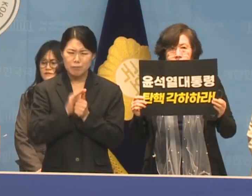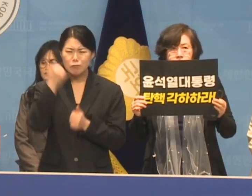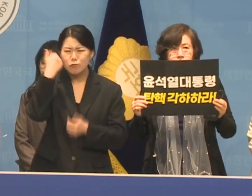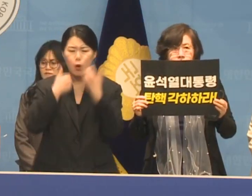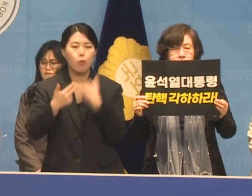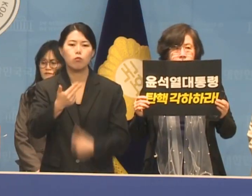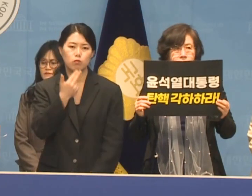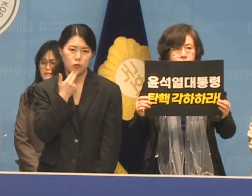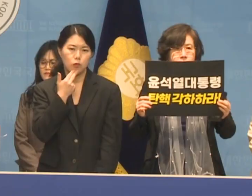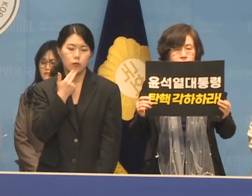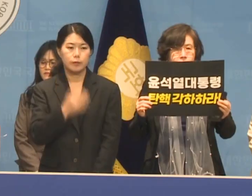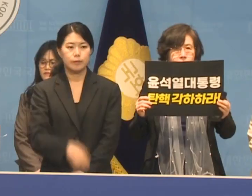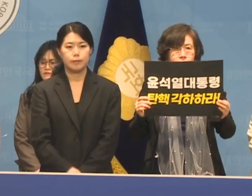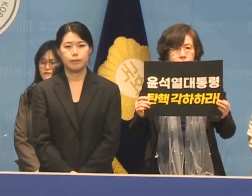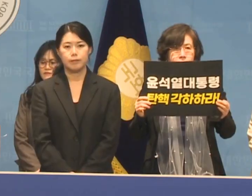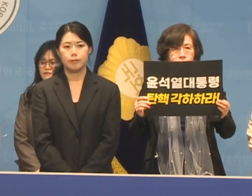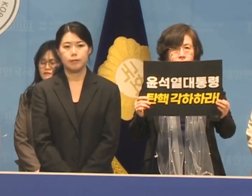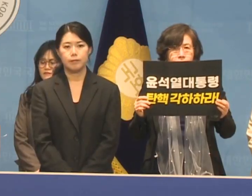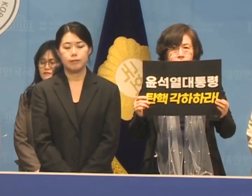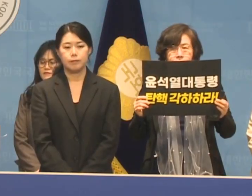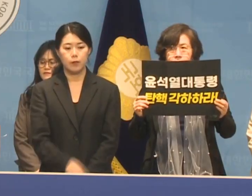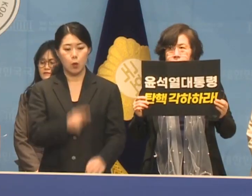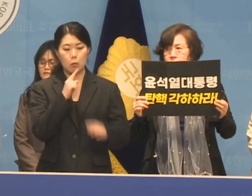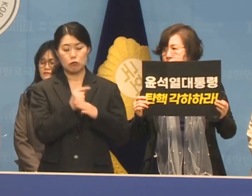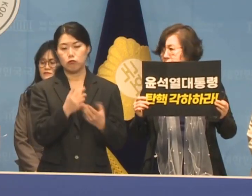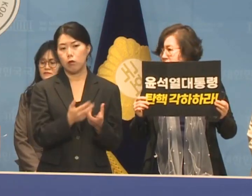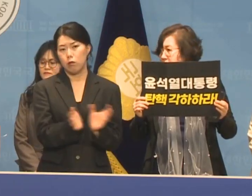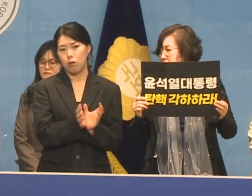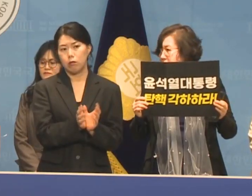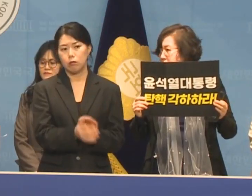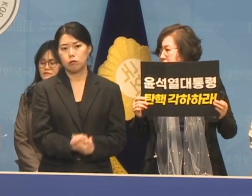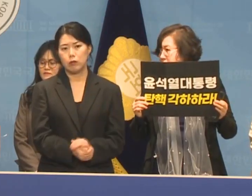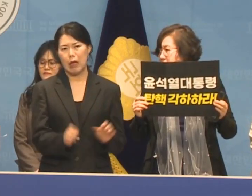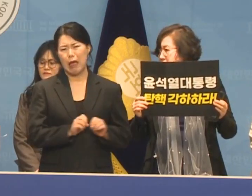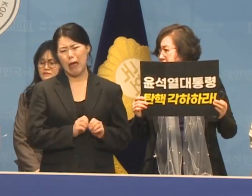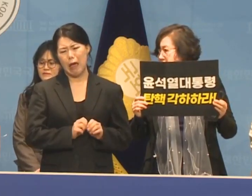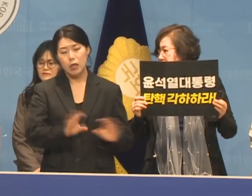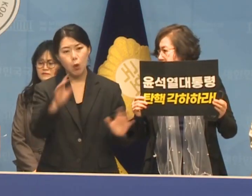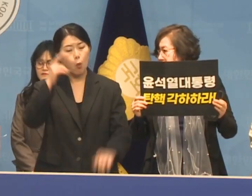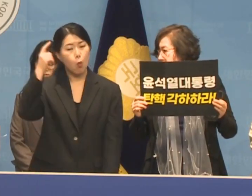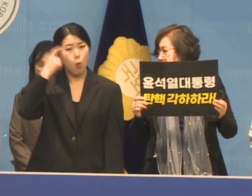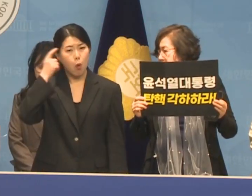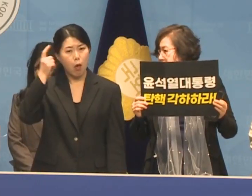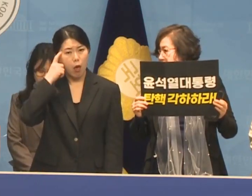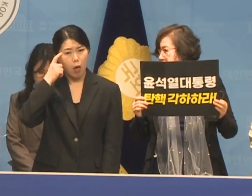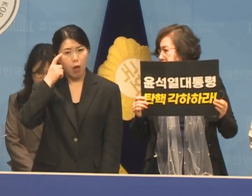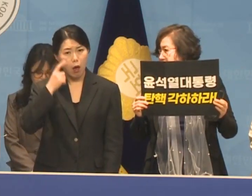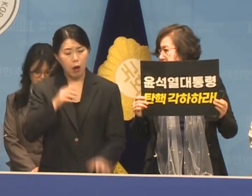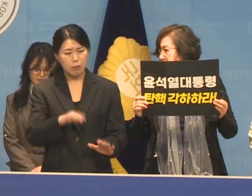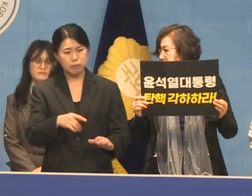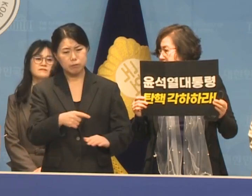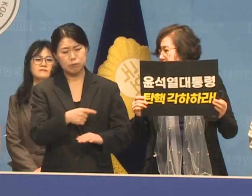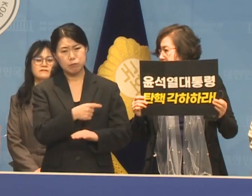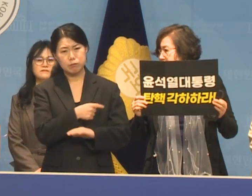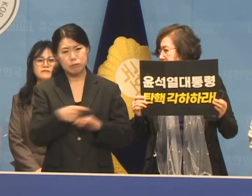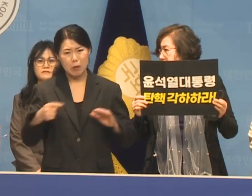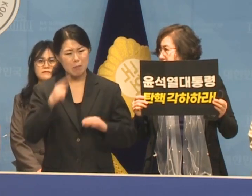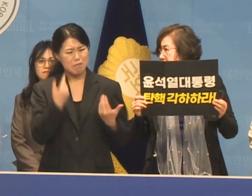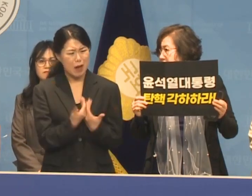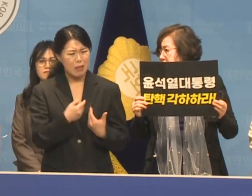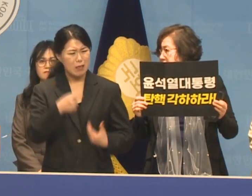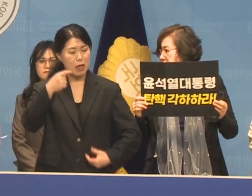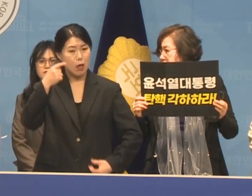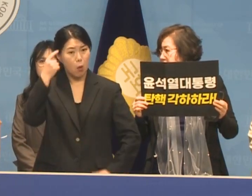없었습니다. 자, 더불어민주당은 왜 해체되어야 될 반민족, 반인권